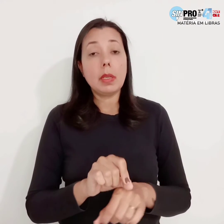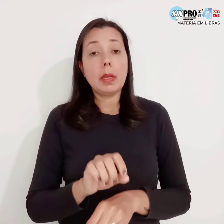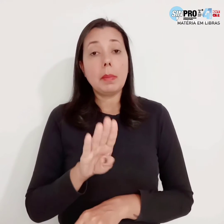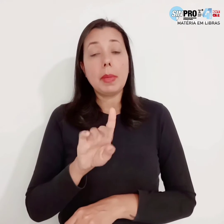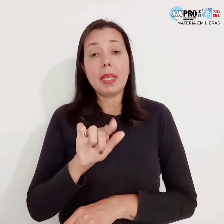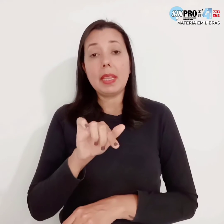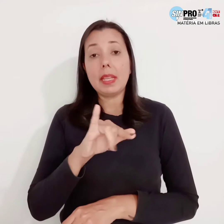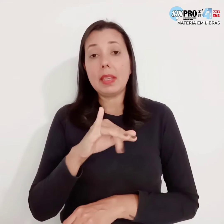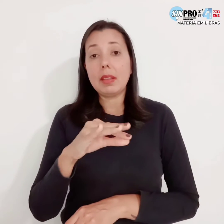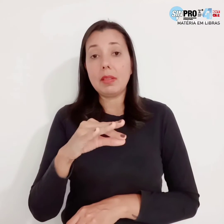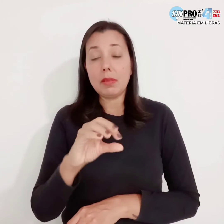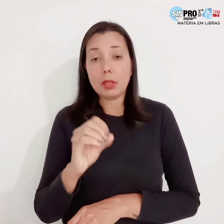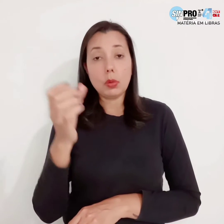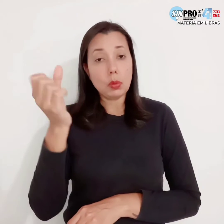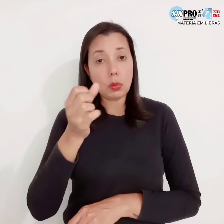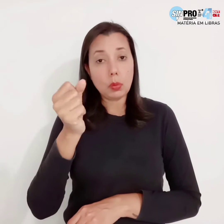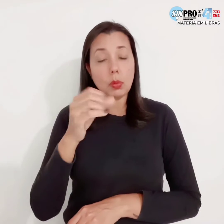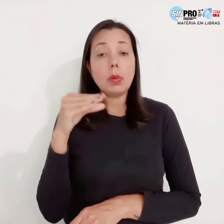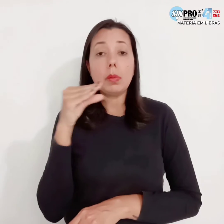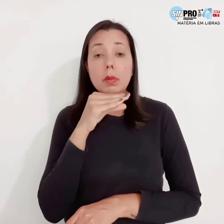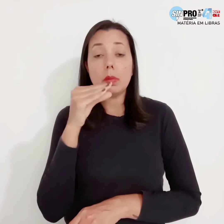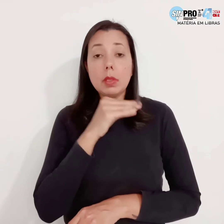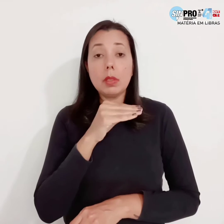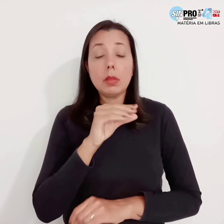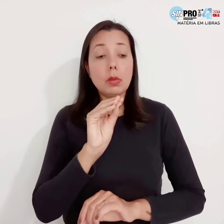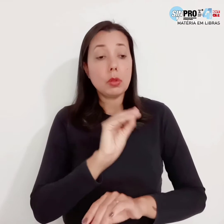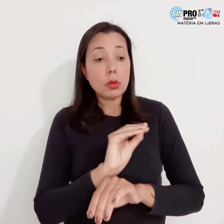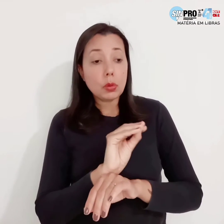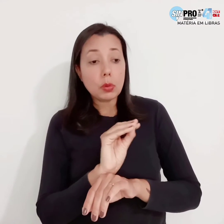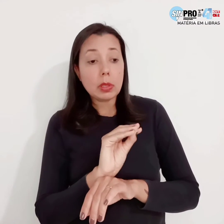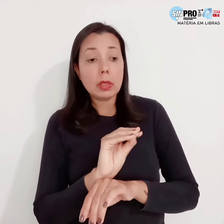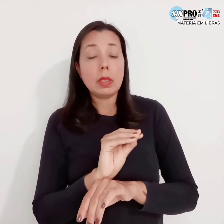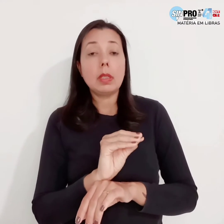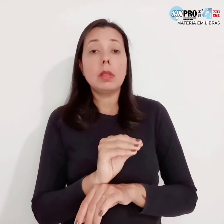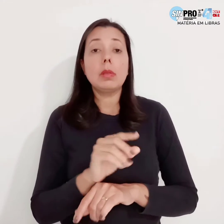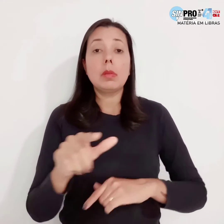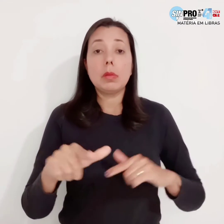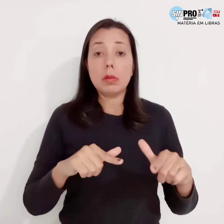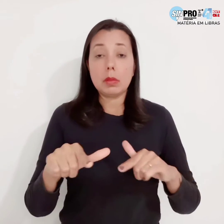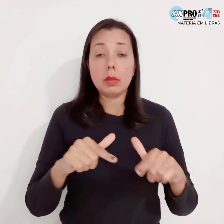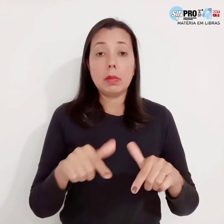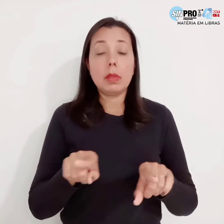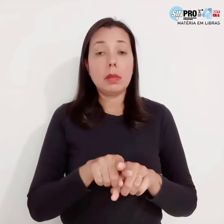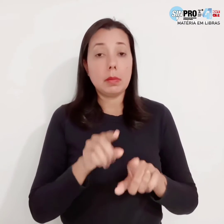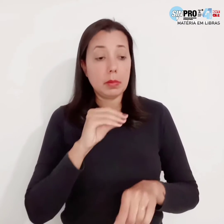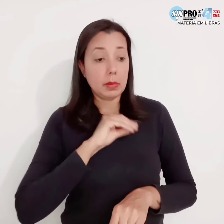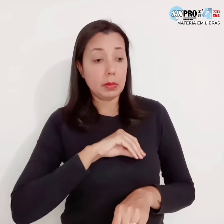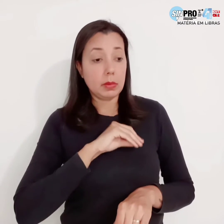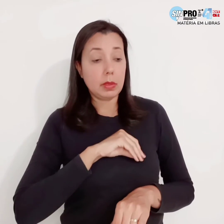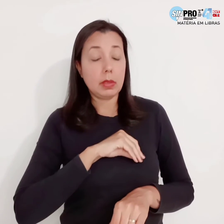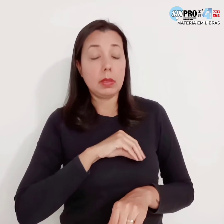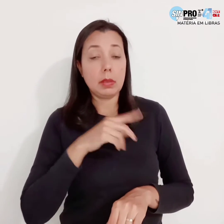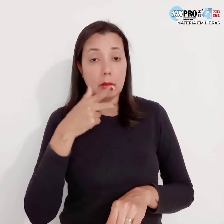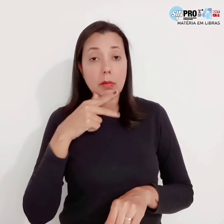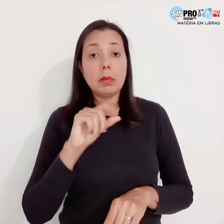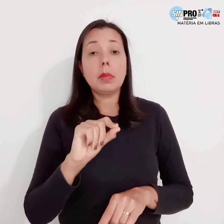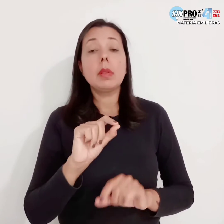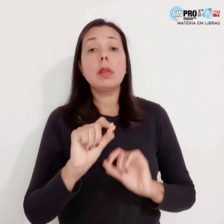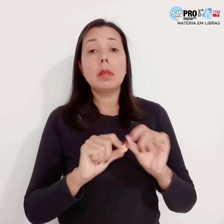Benefício Emergencial de Preservação do Emprego e da Renda, pelo